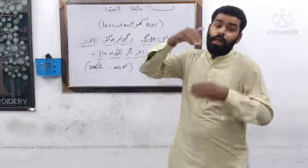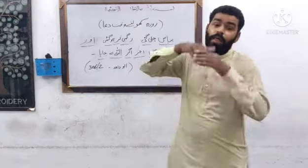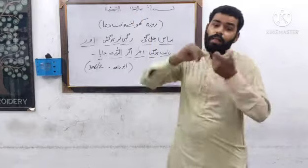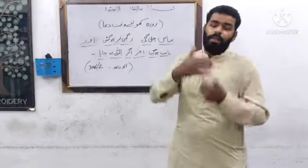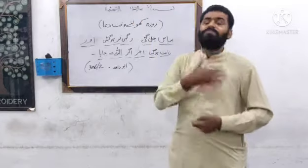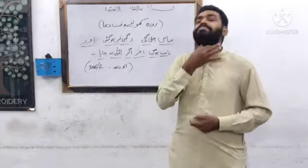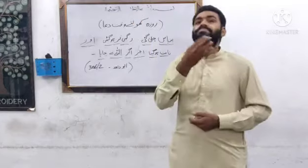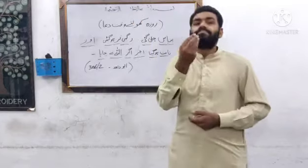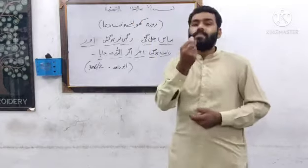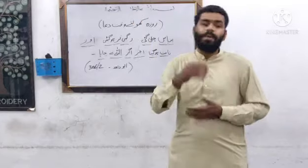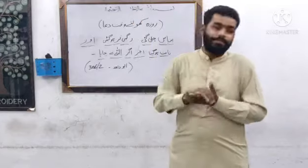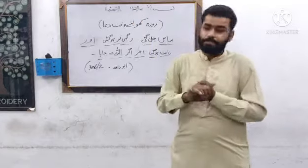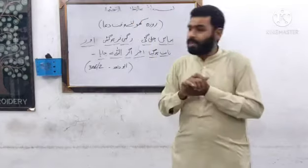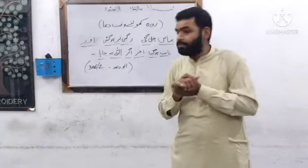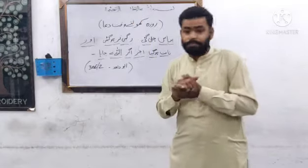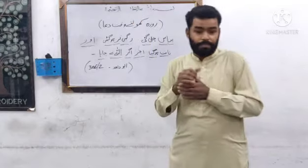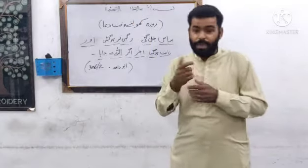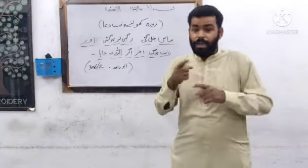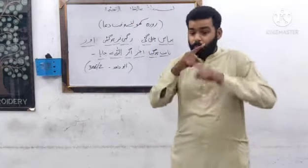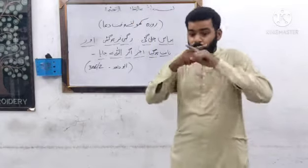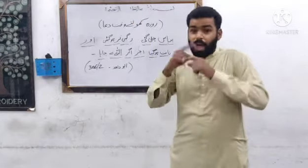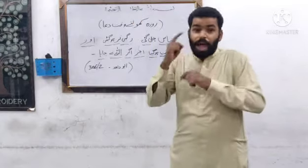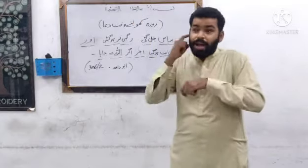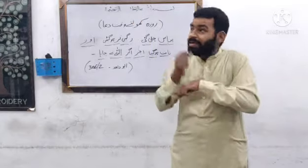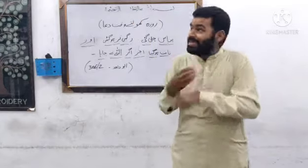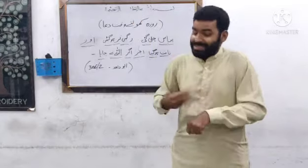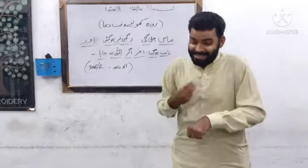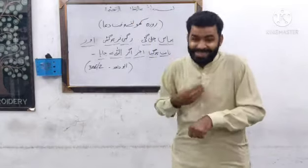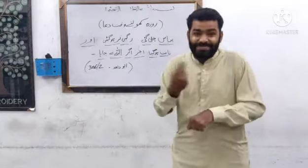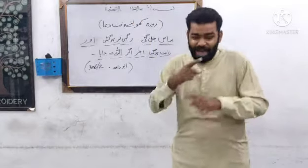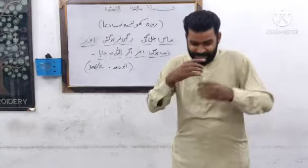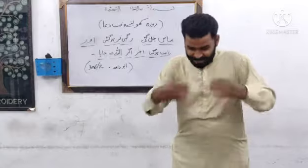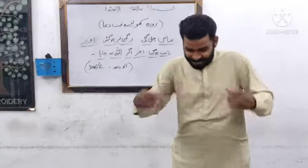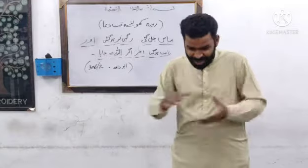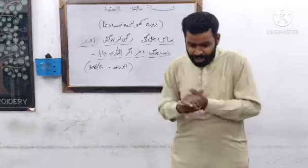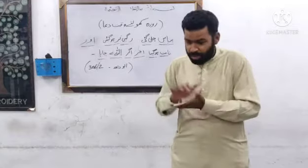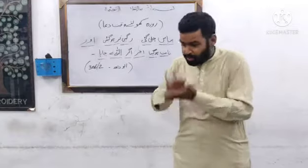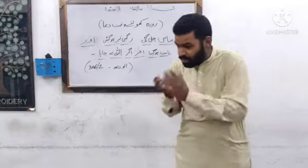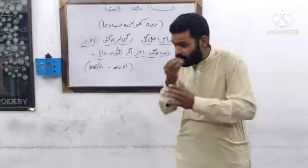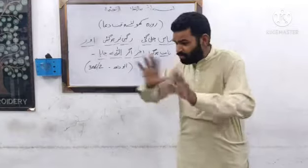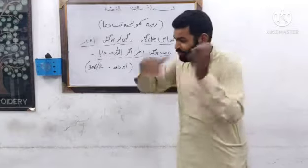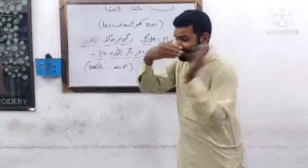खाना खाते हैं, सारा दिन खामोश रहते हैं, खाने पीने से परहेज करते हैं। जब शाम का वक्त होता है इफ्तारी का